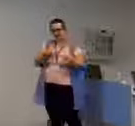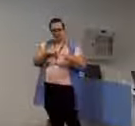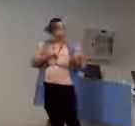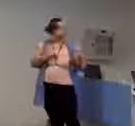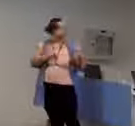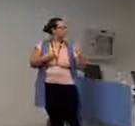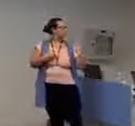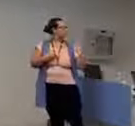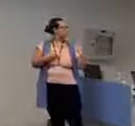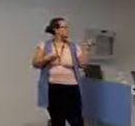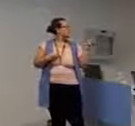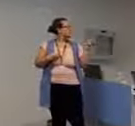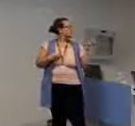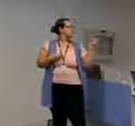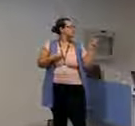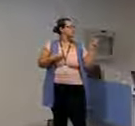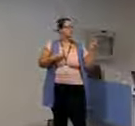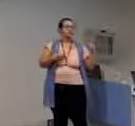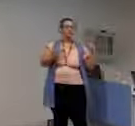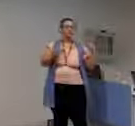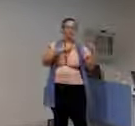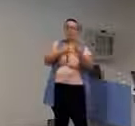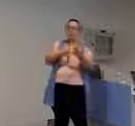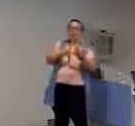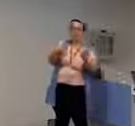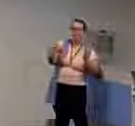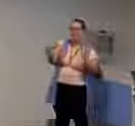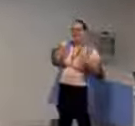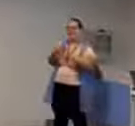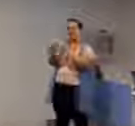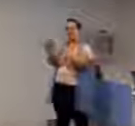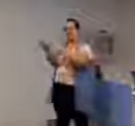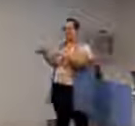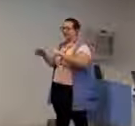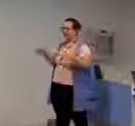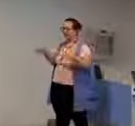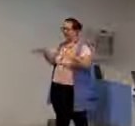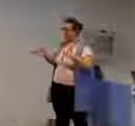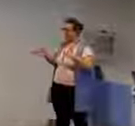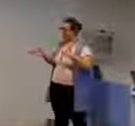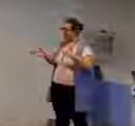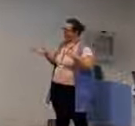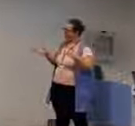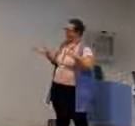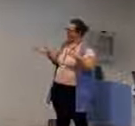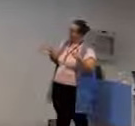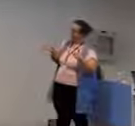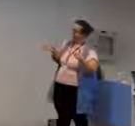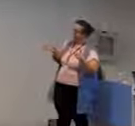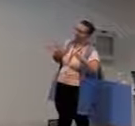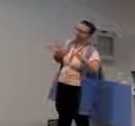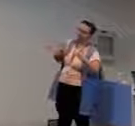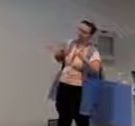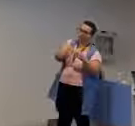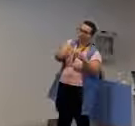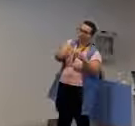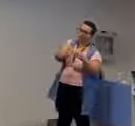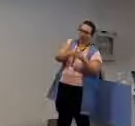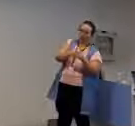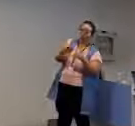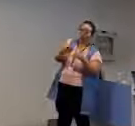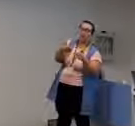da peça final até o blank inicial, de trás para frente, quais são os estágios que eu